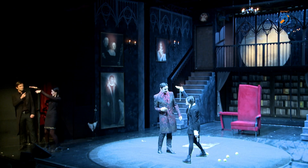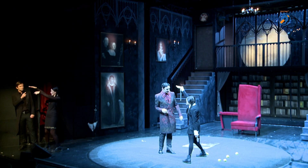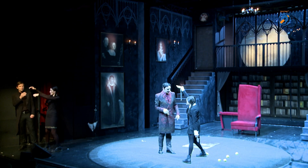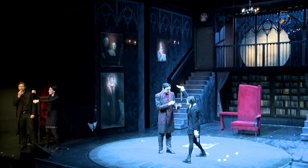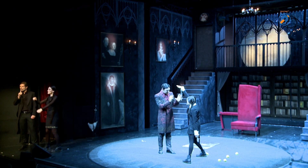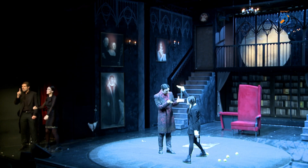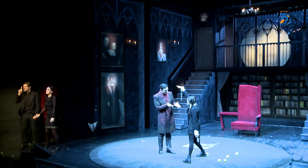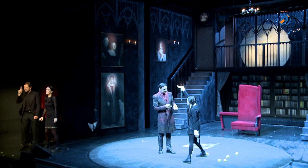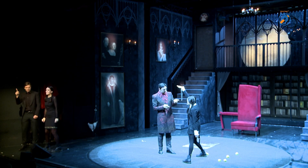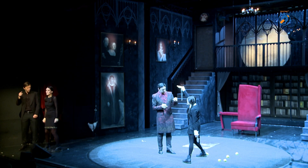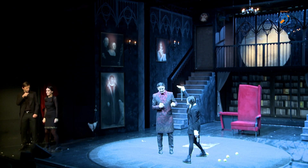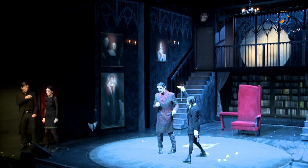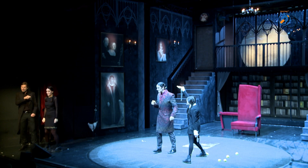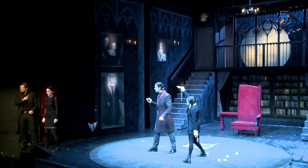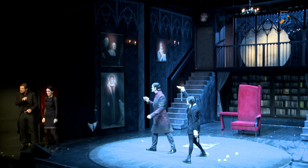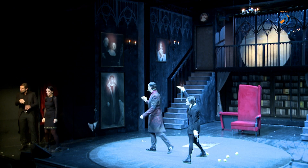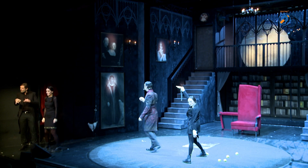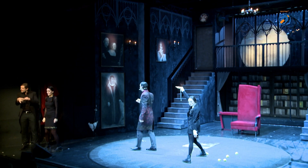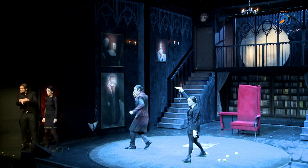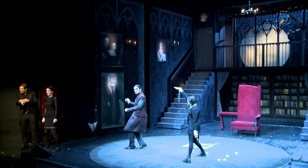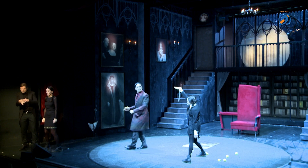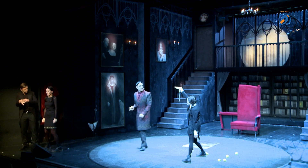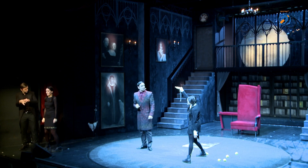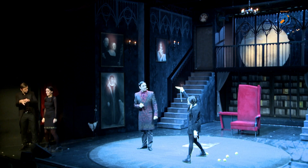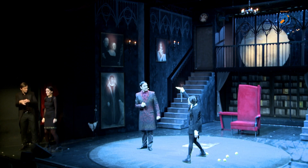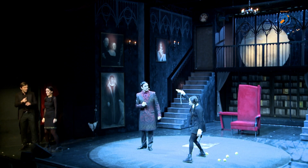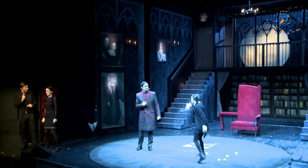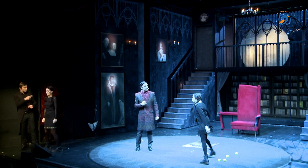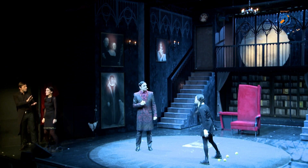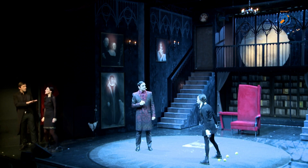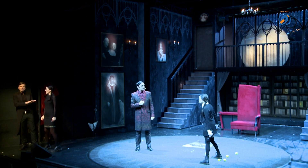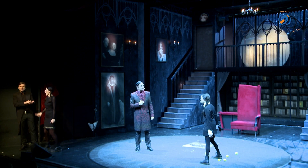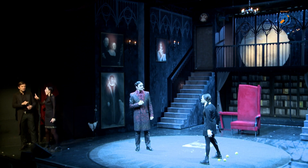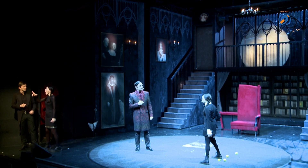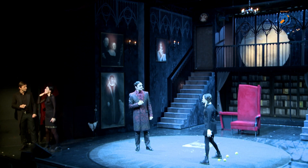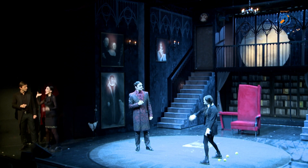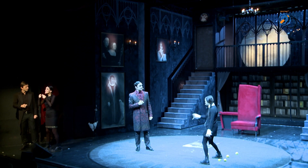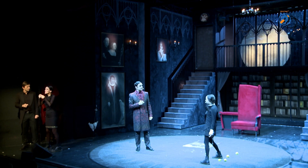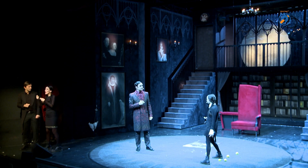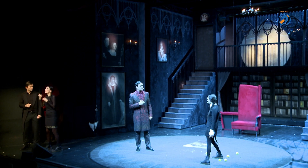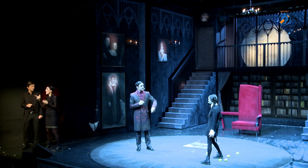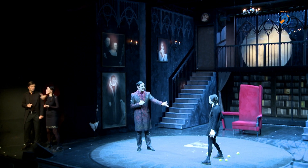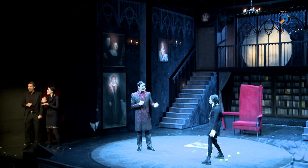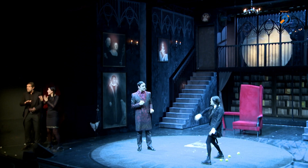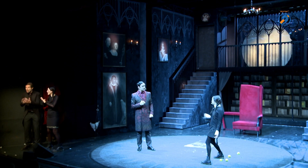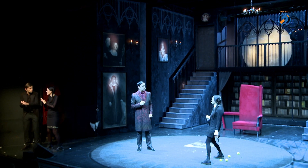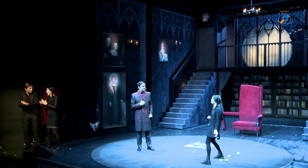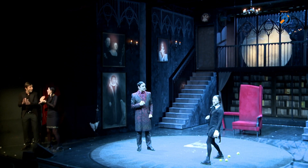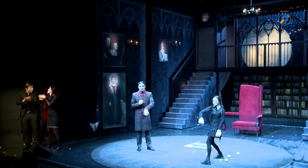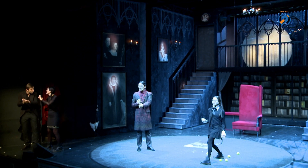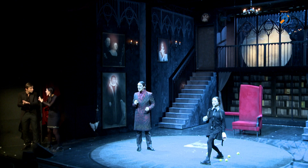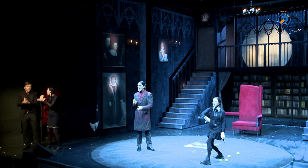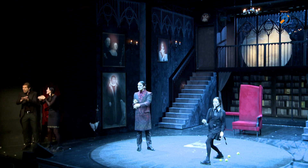Če ne bi videl, da je impossible, bi rekel, da je to zaročni prst. Kaj to pomeni? Lukas, kar nekaj bi rad, da bi se vzela. Vzela?